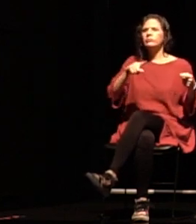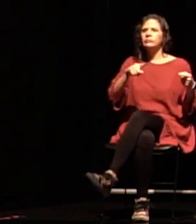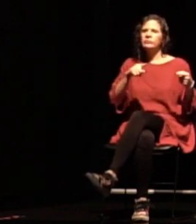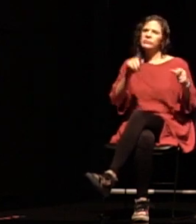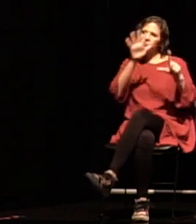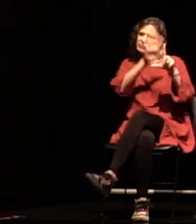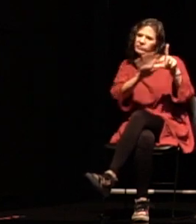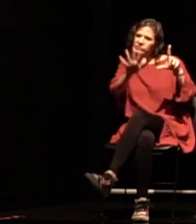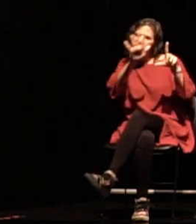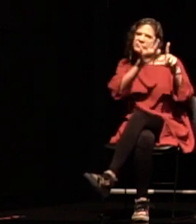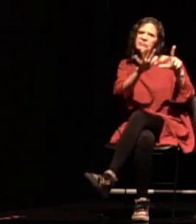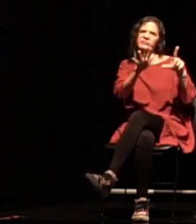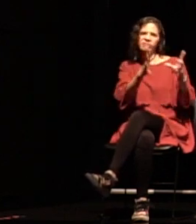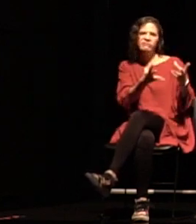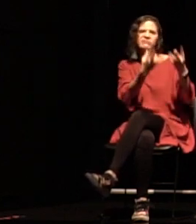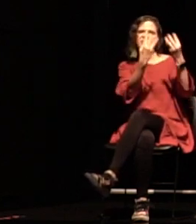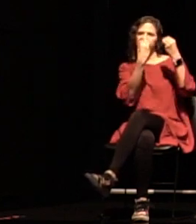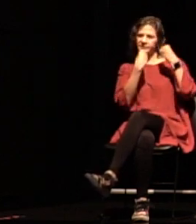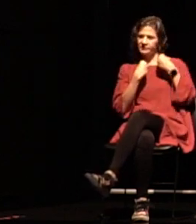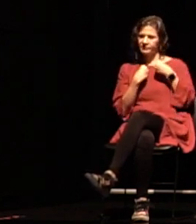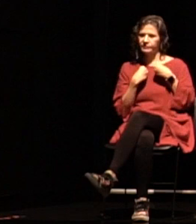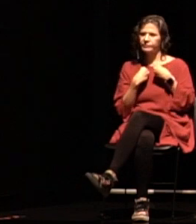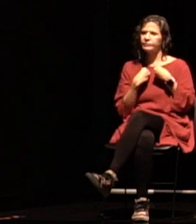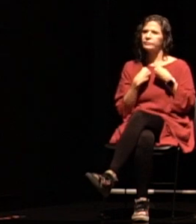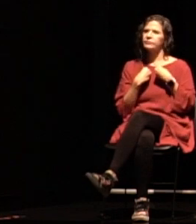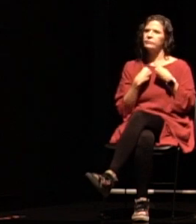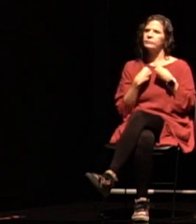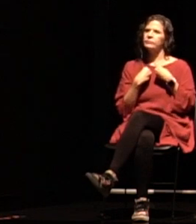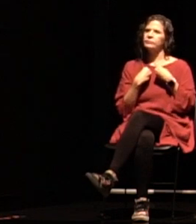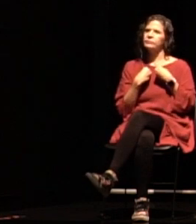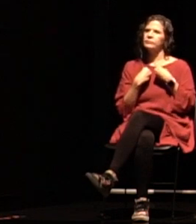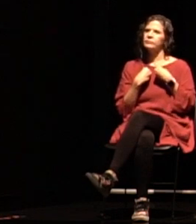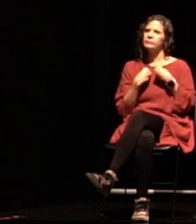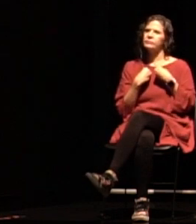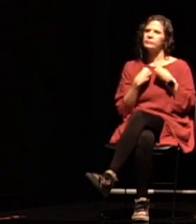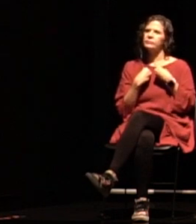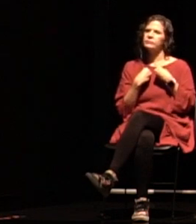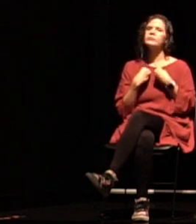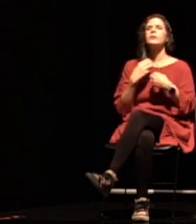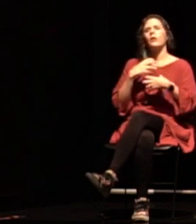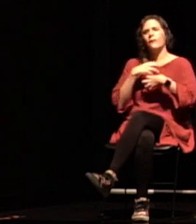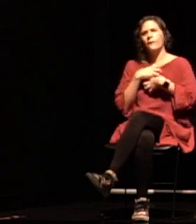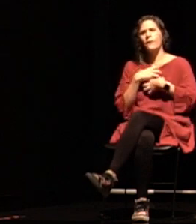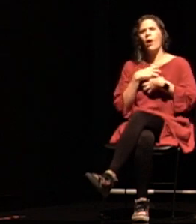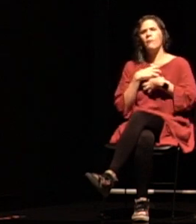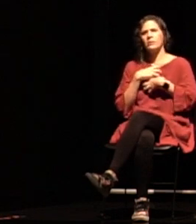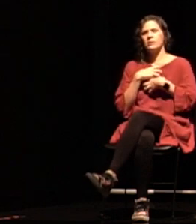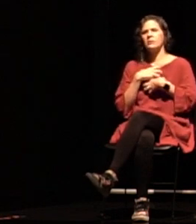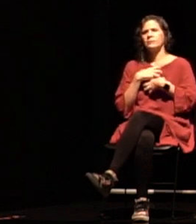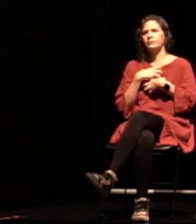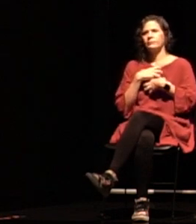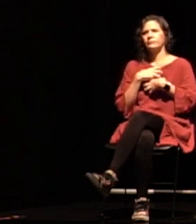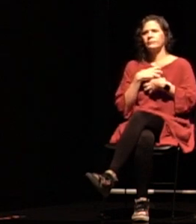essas imagens são tomadas em, eu vou usar a palavra performance, embora sem o peso